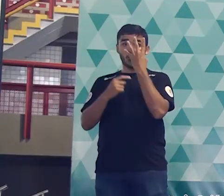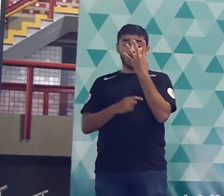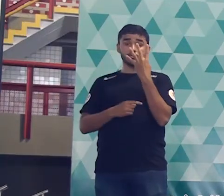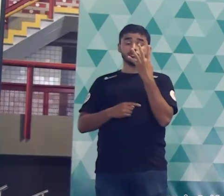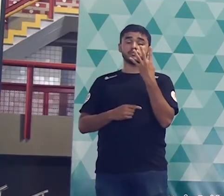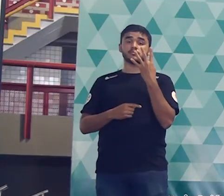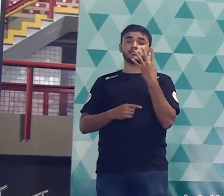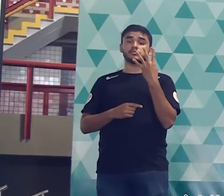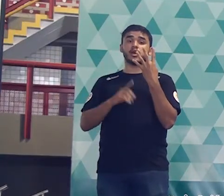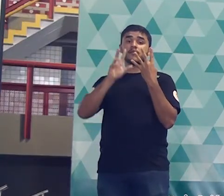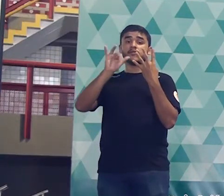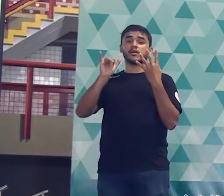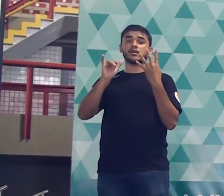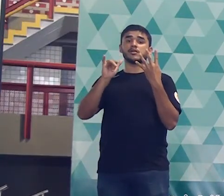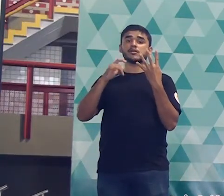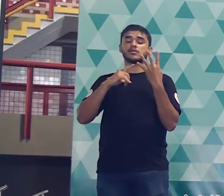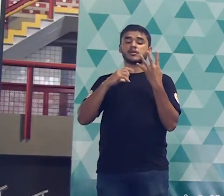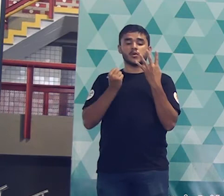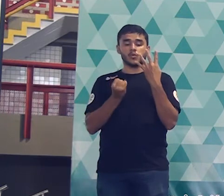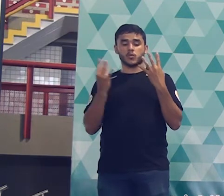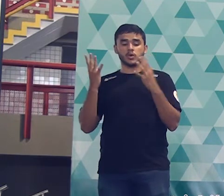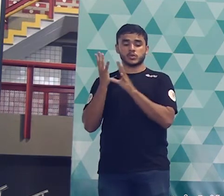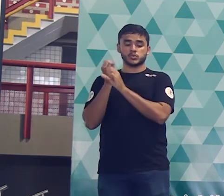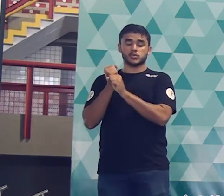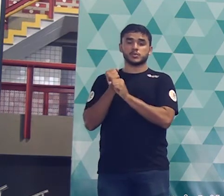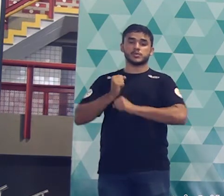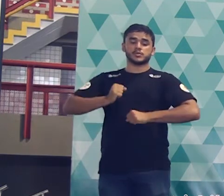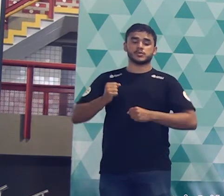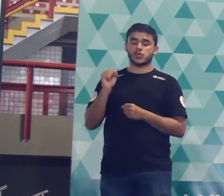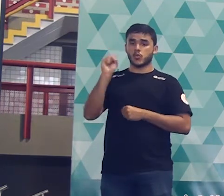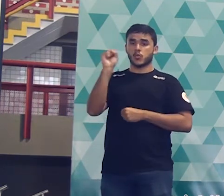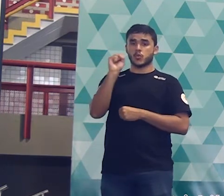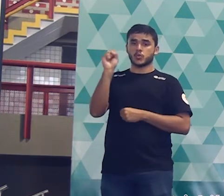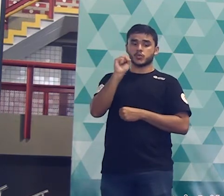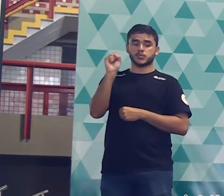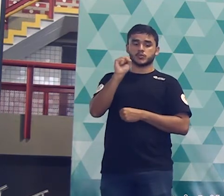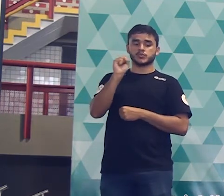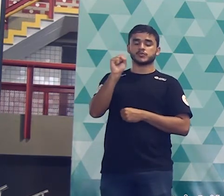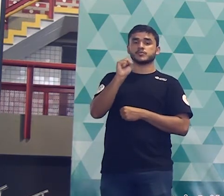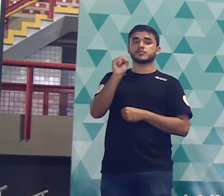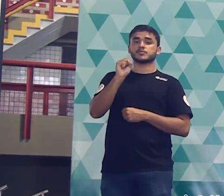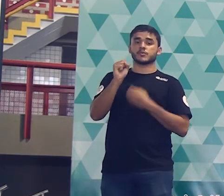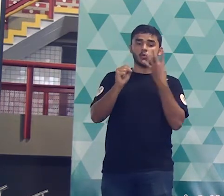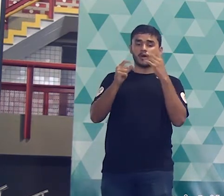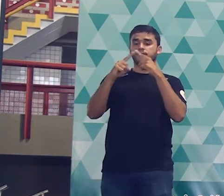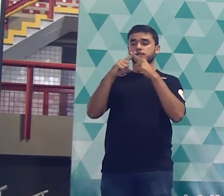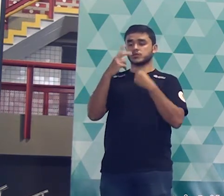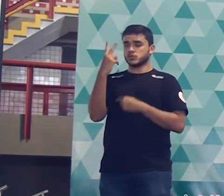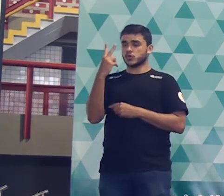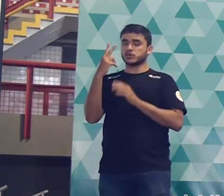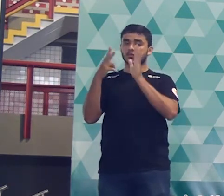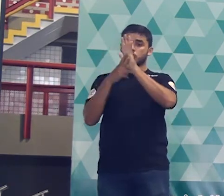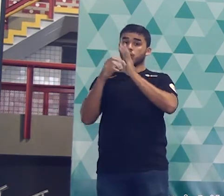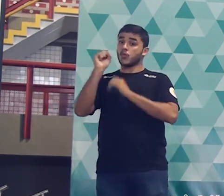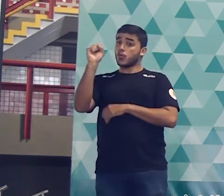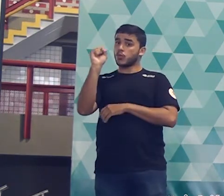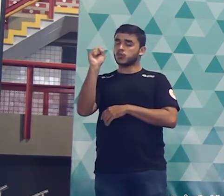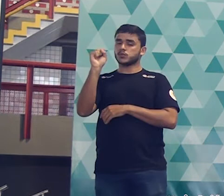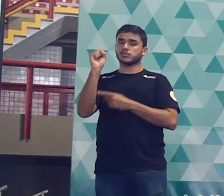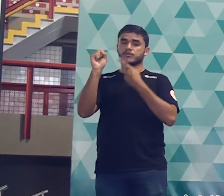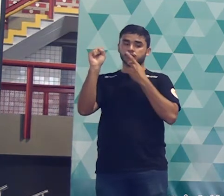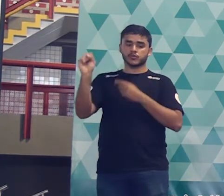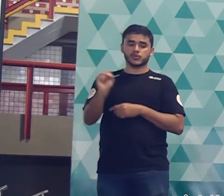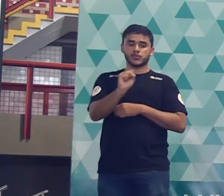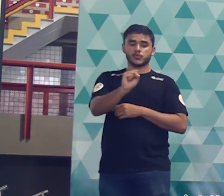vou liberar quantas moléculas de CO2? 8. Então, agora, juntando todas as informações, que foi